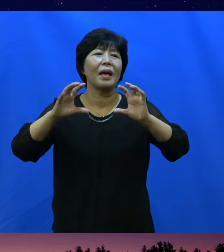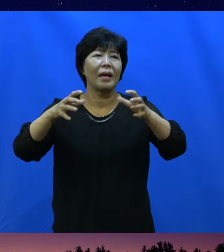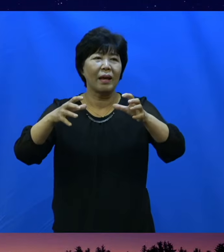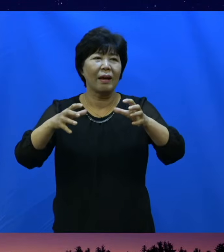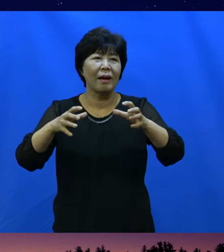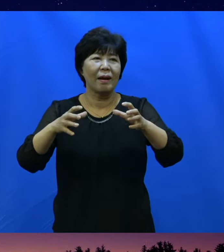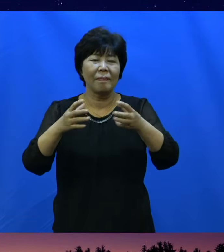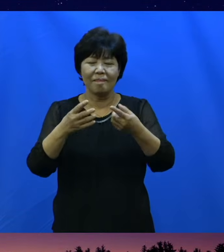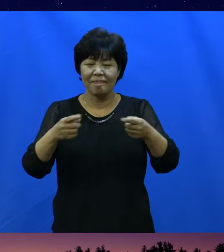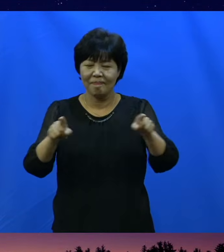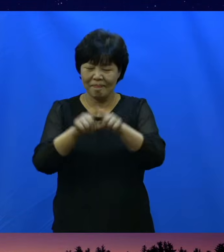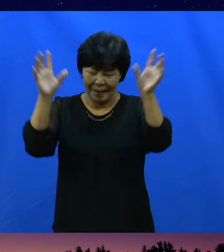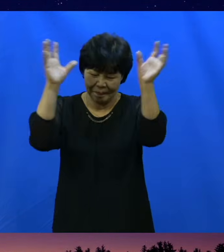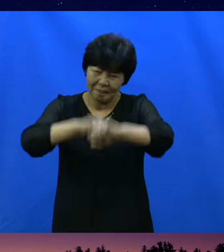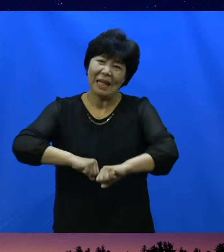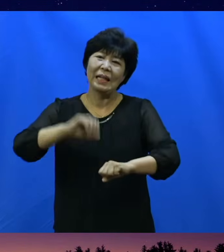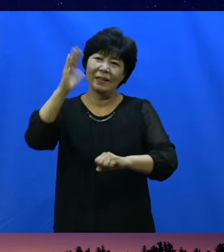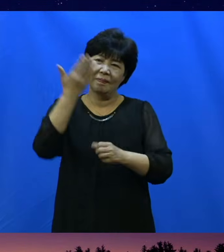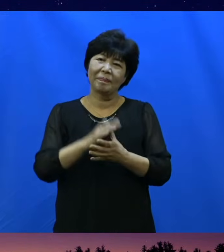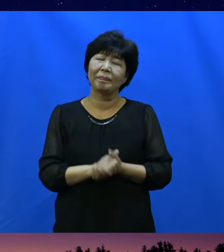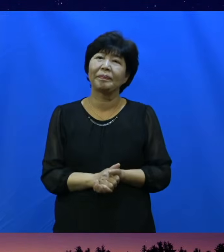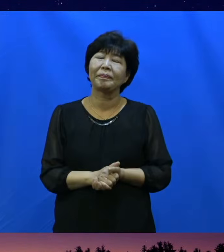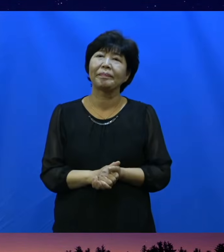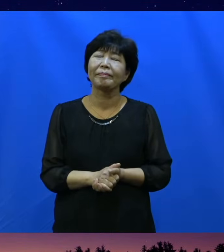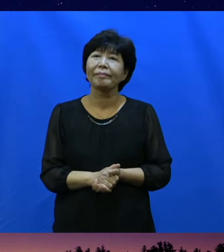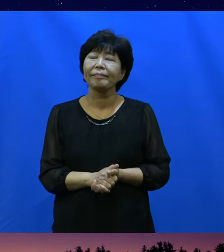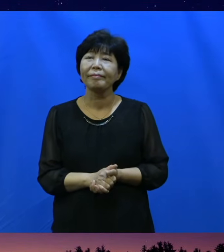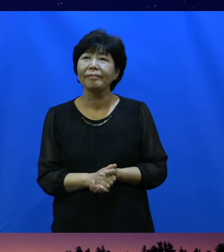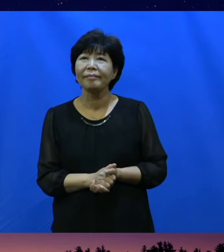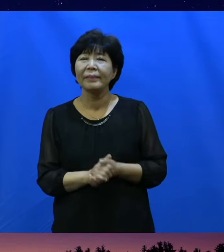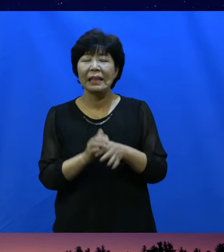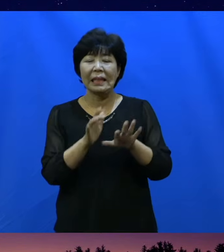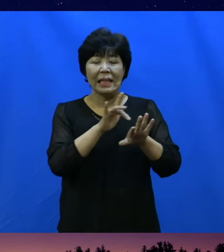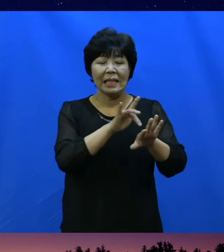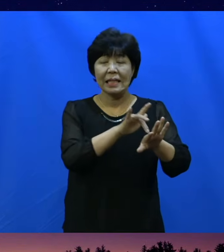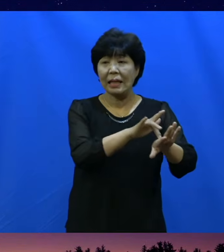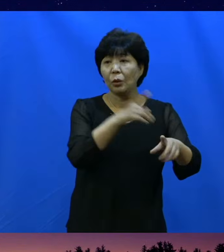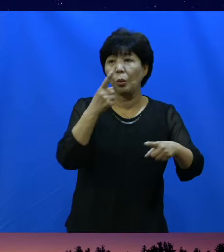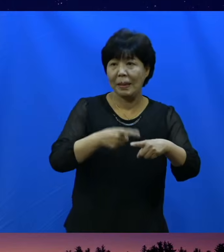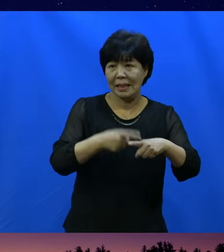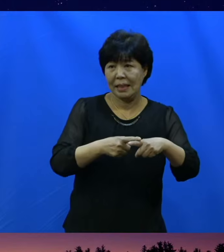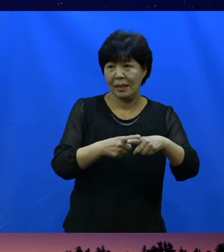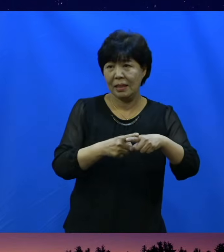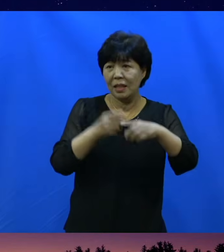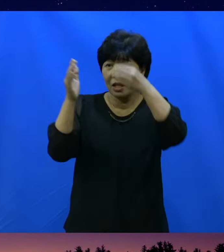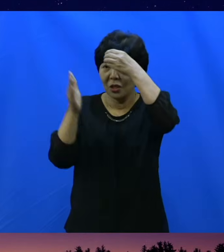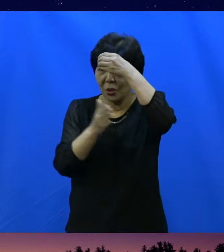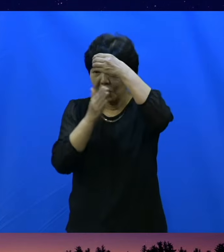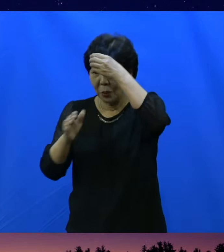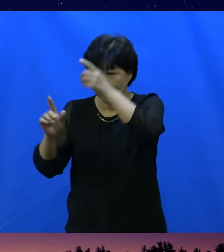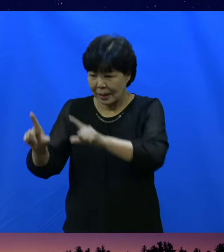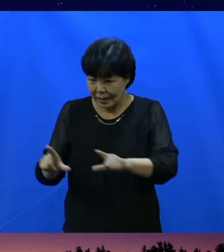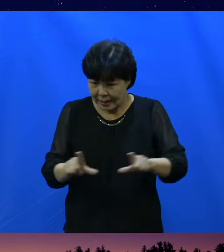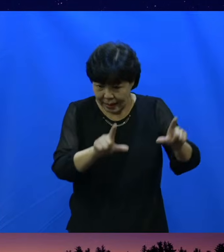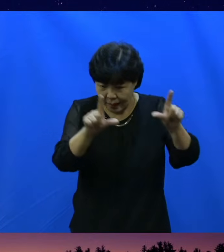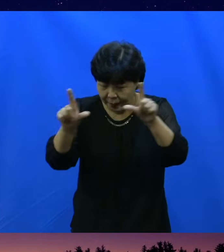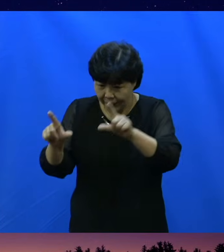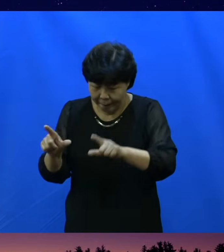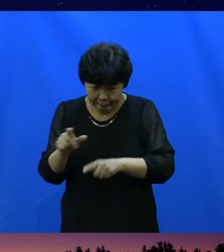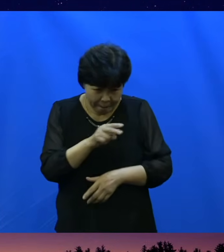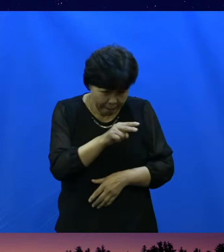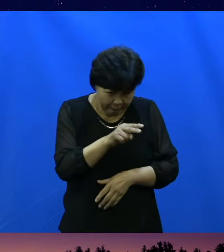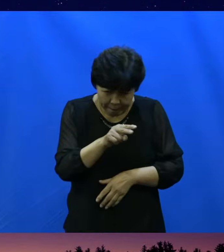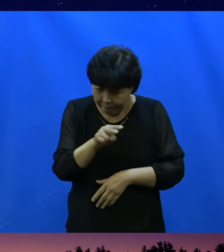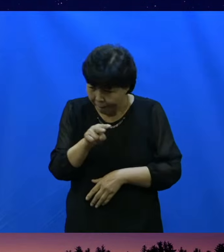그러니까 상당한 유용한 공격 무기가 되고 있는 거예요. 사단도 비슷해요. 성도들이 일상에 정밀 타겟을 하는 거예요.